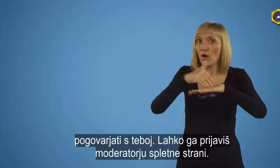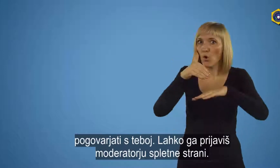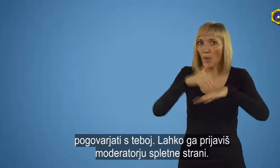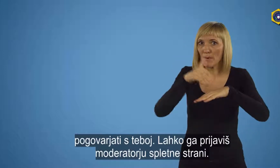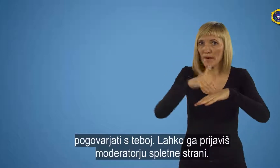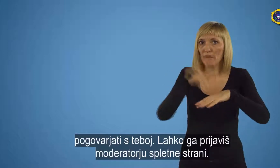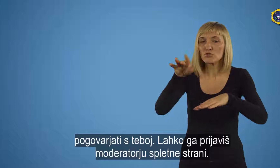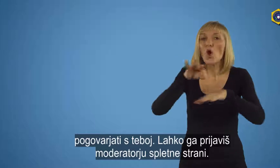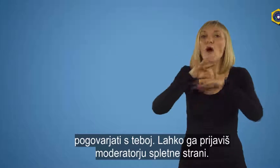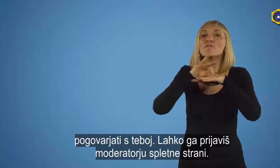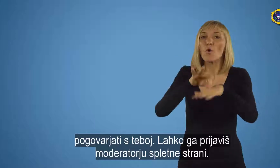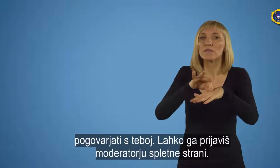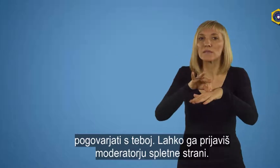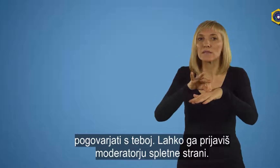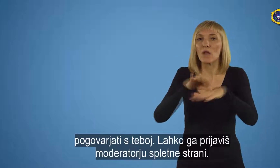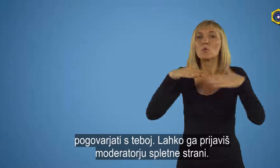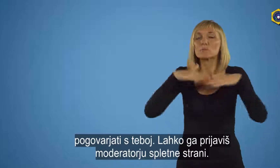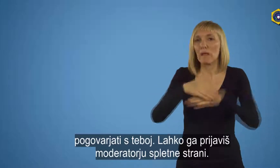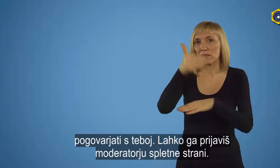Lahko ga prijaviš moderatorju spletne strani.